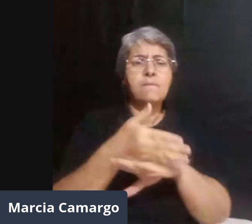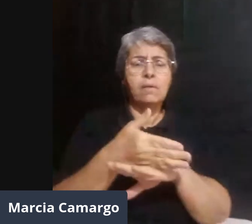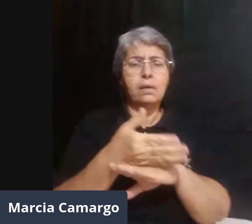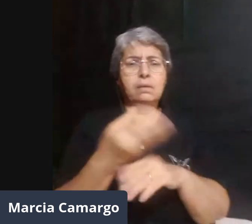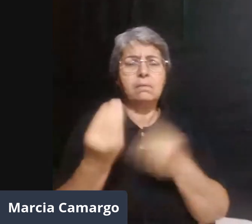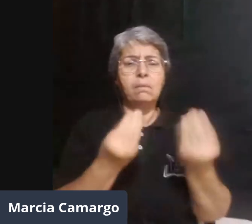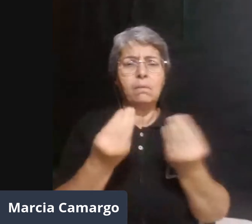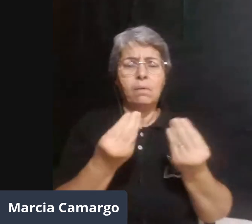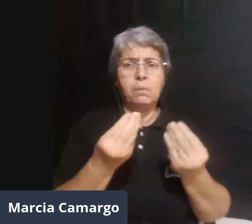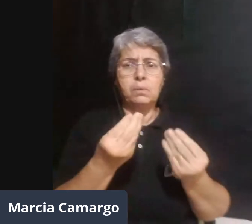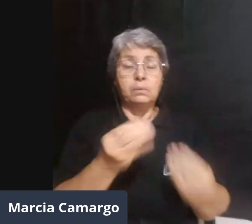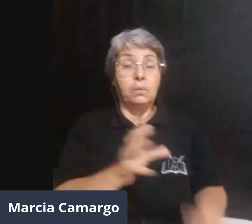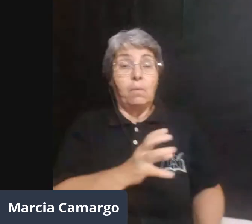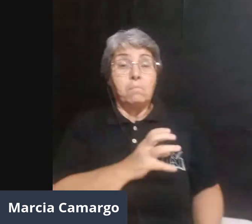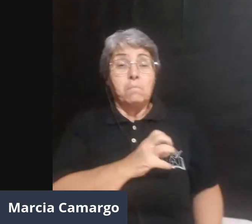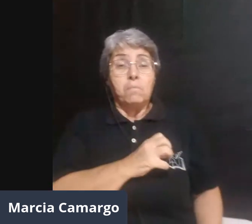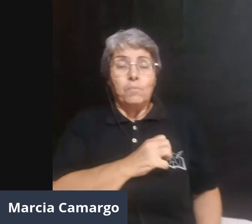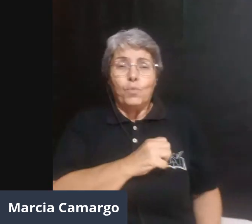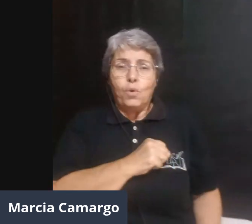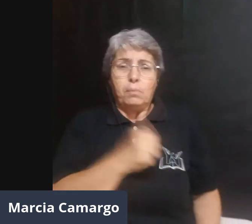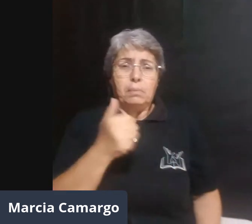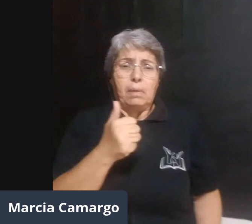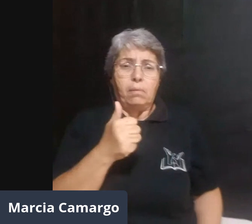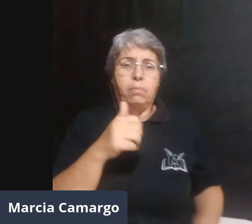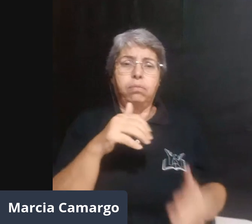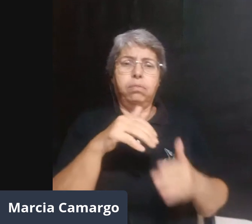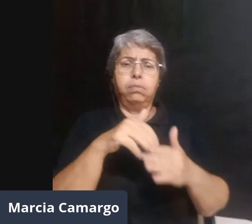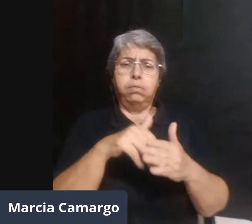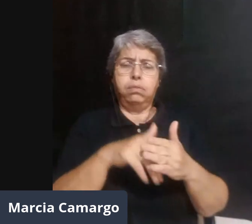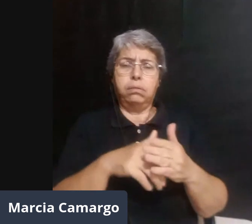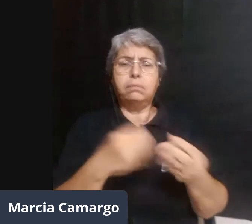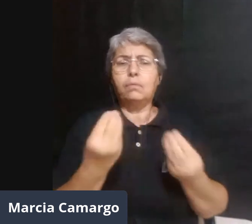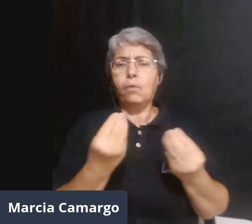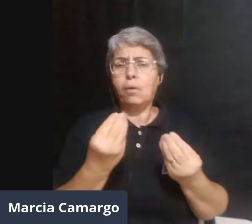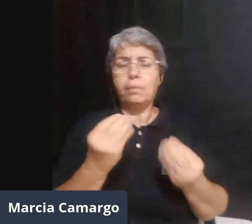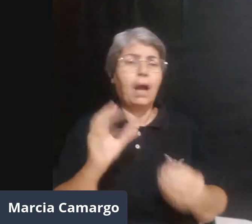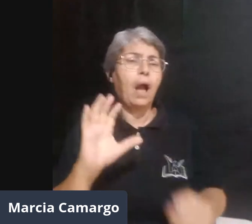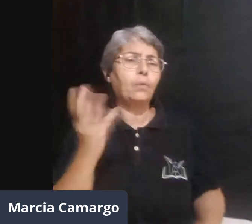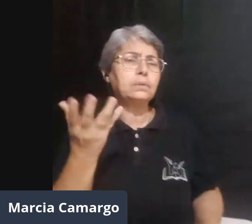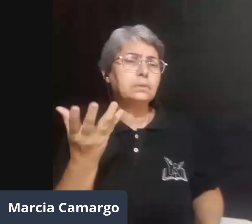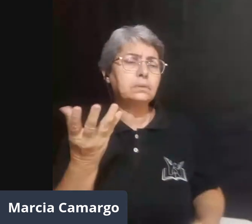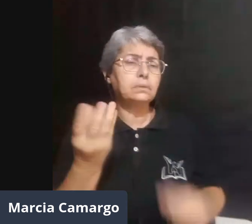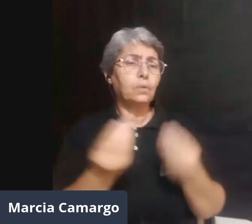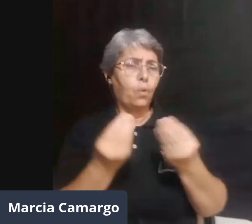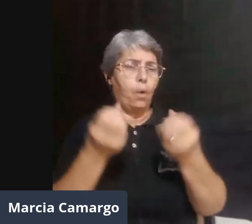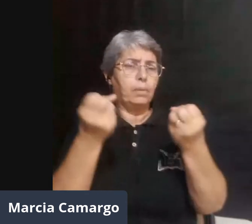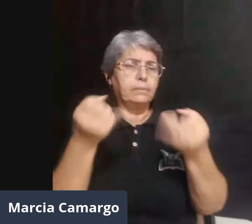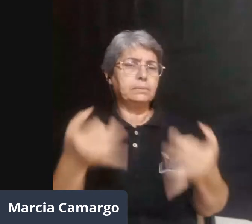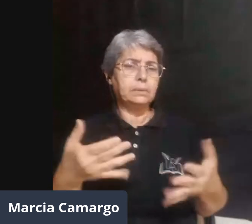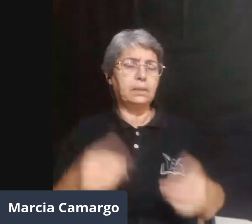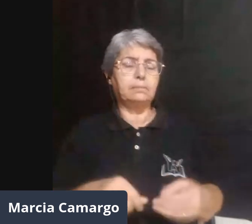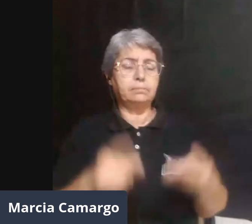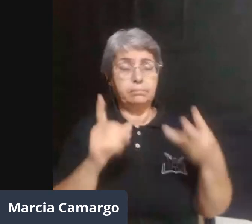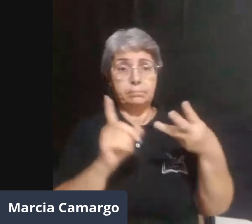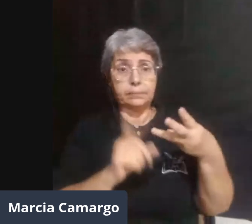primeiro amor? E se isso aconteceu, quando aconteceu? E em terceiro ponto,